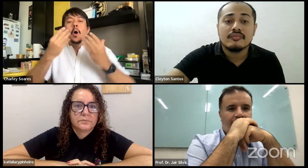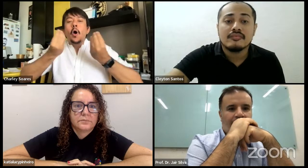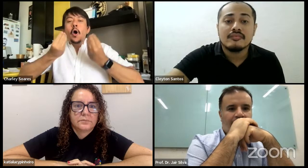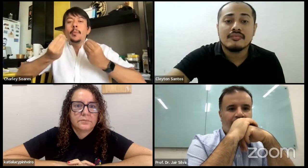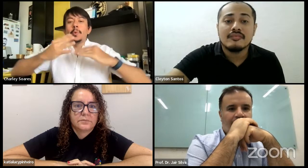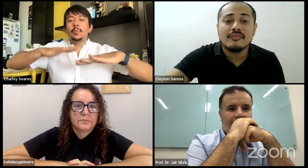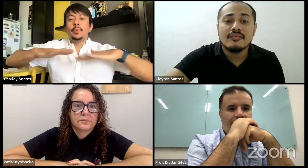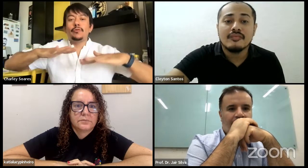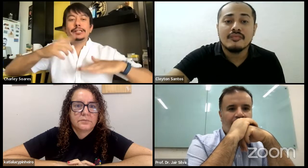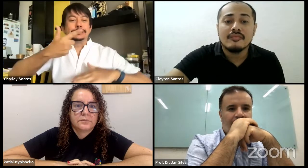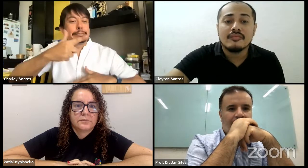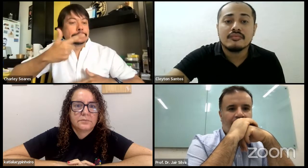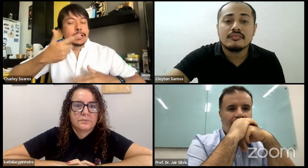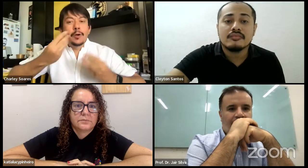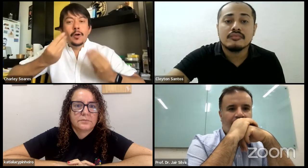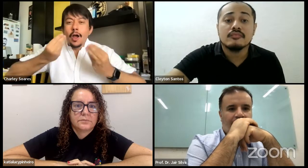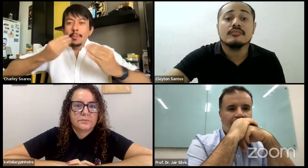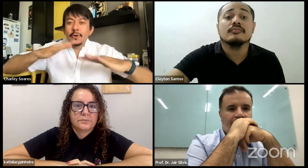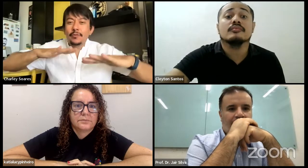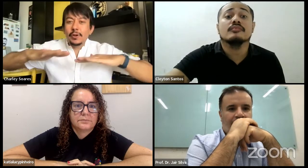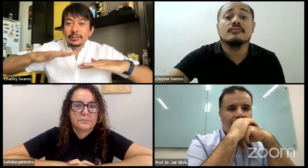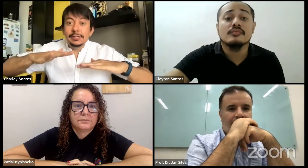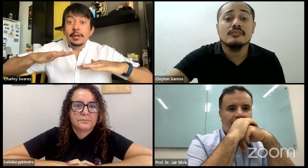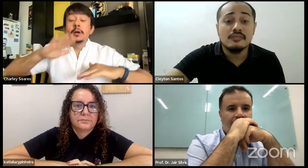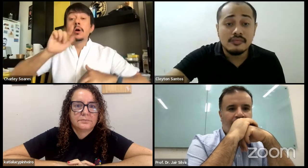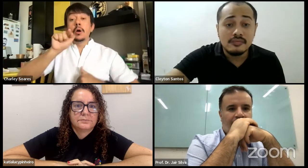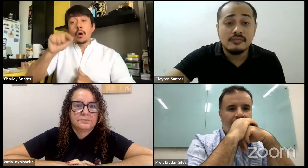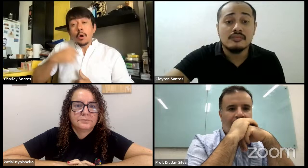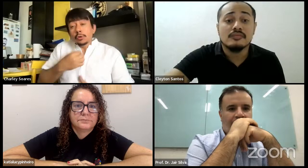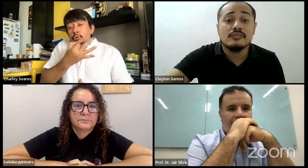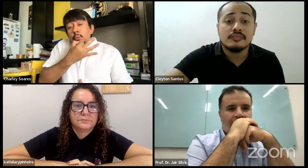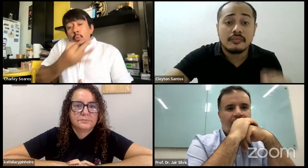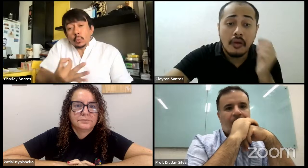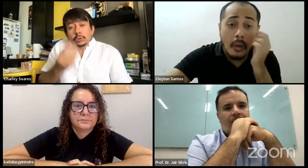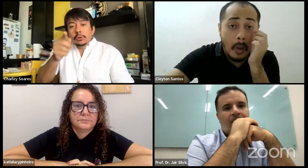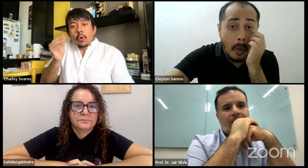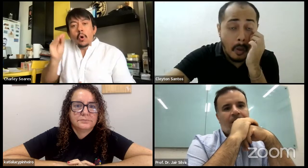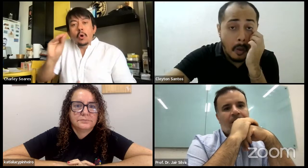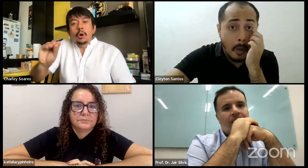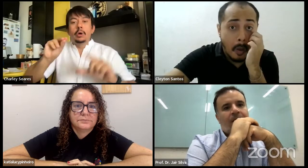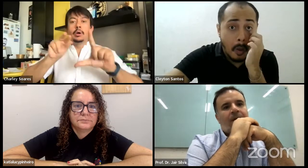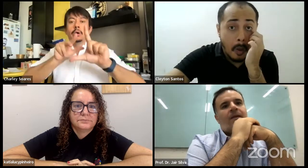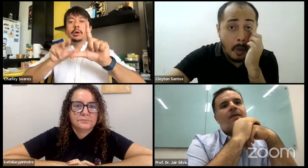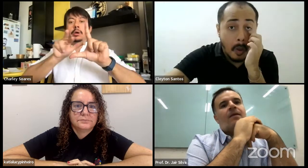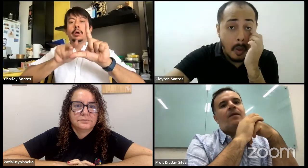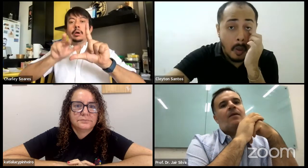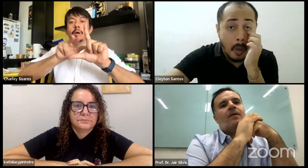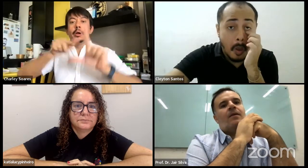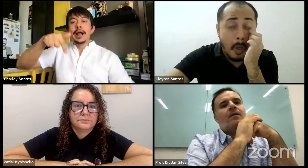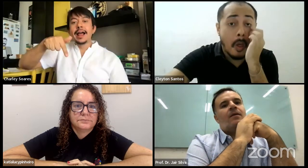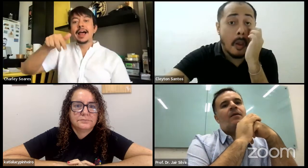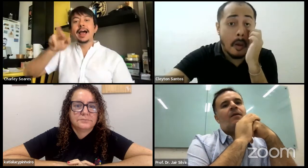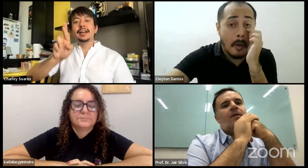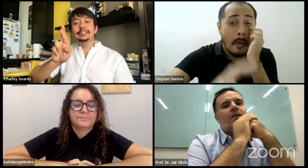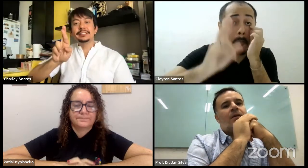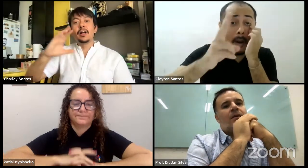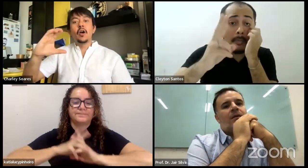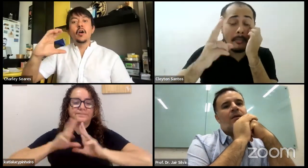Muito boa, por exemplo, mas não tem o um movimento do sinal. Então, é importante